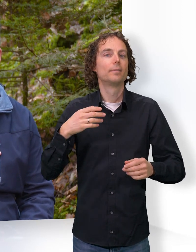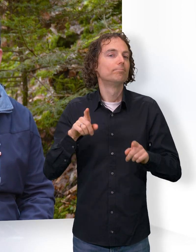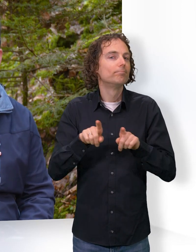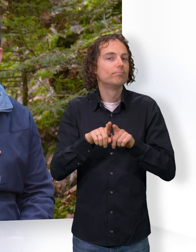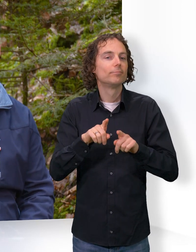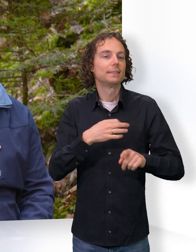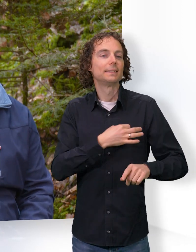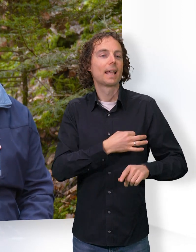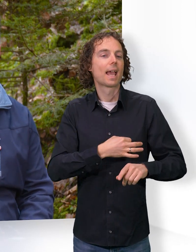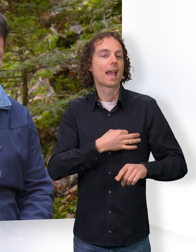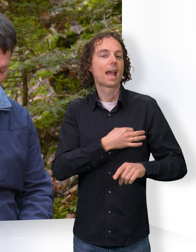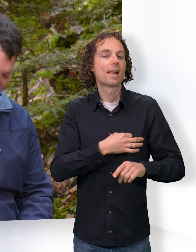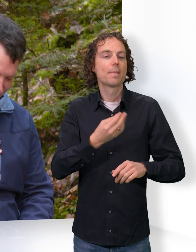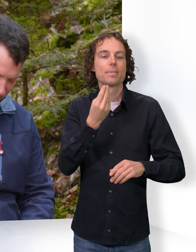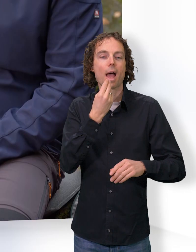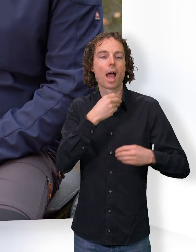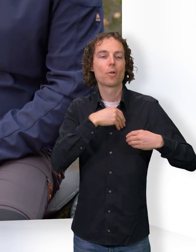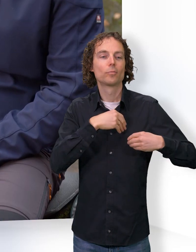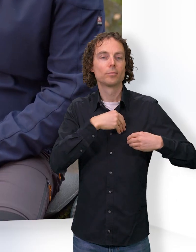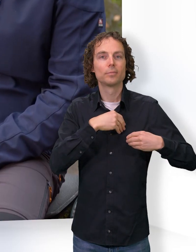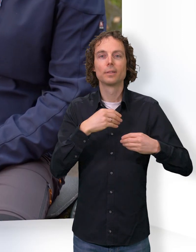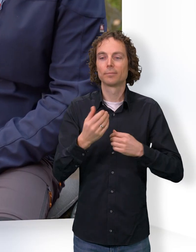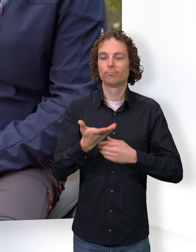Seele. Eine wirkliche Kraftquelle.